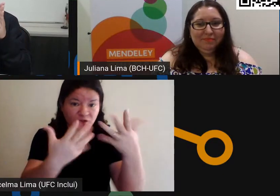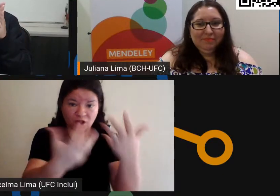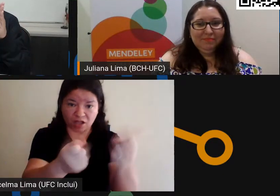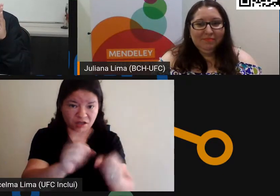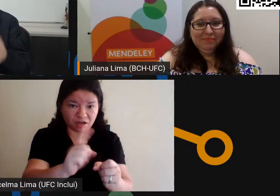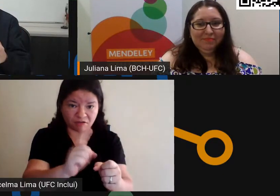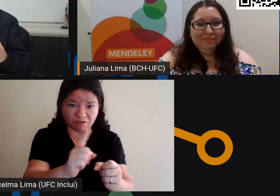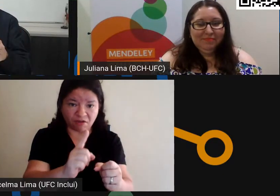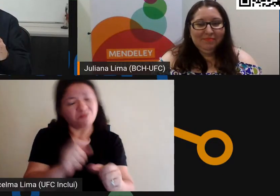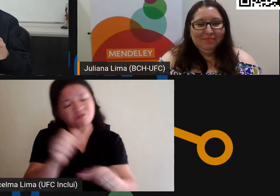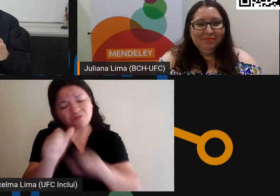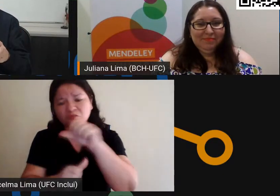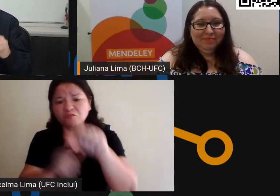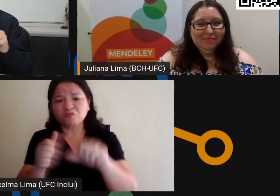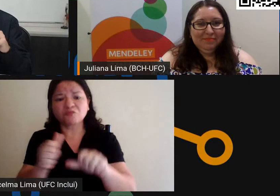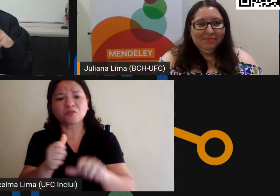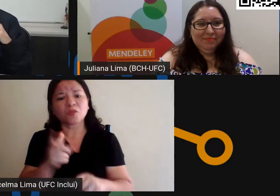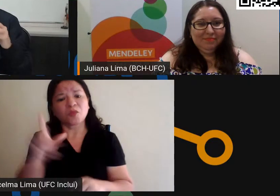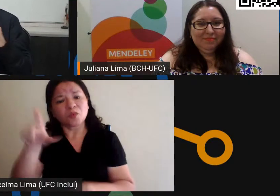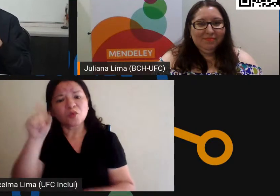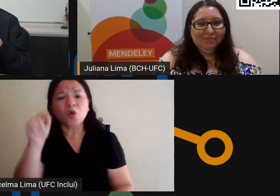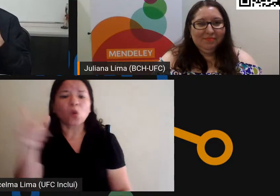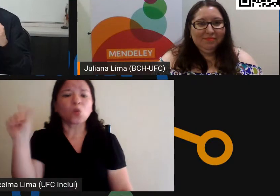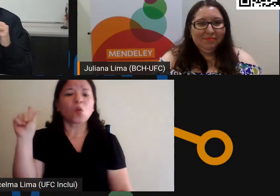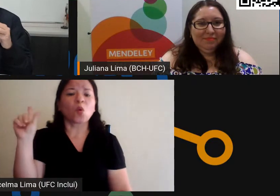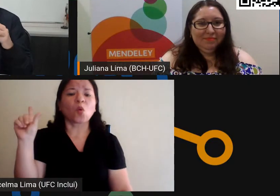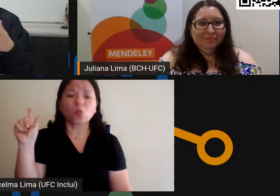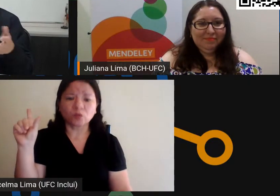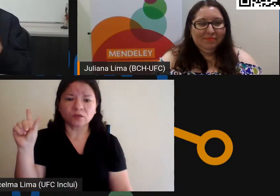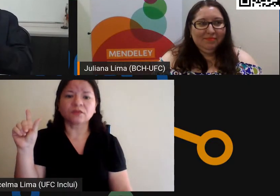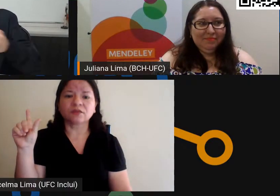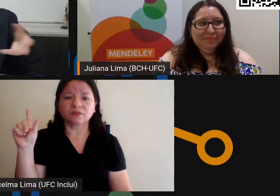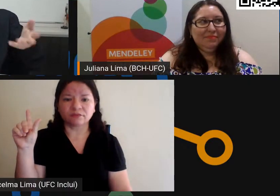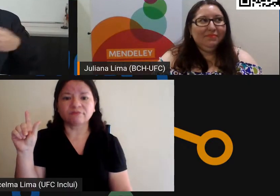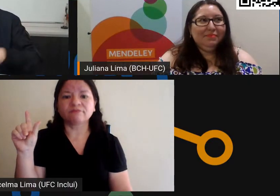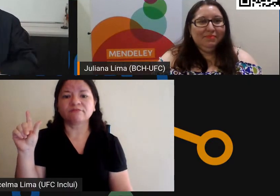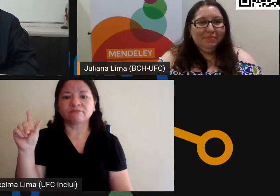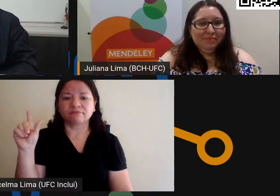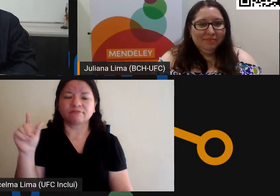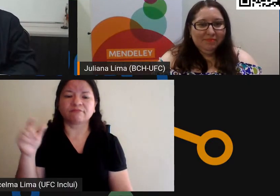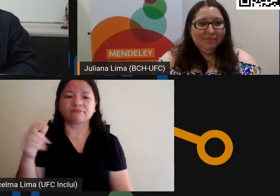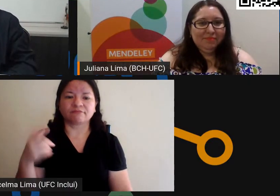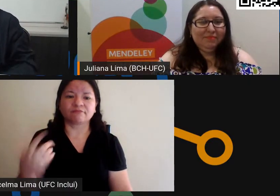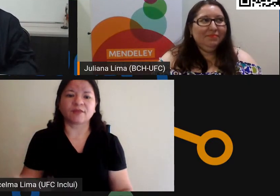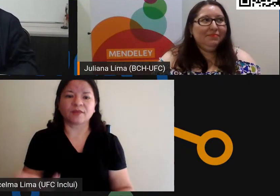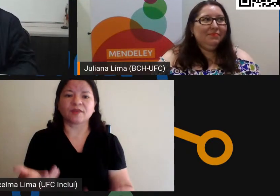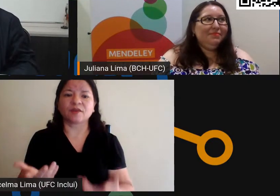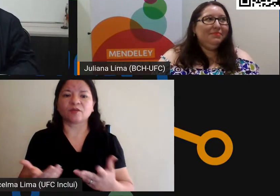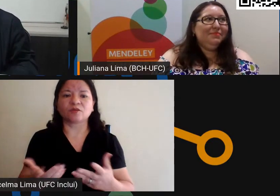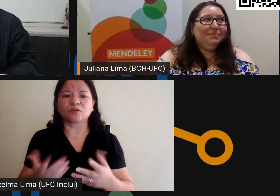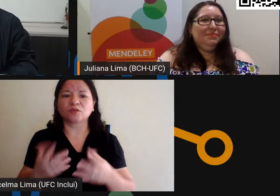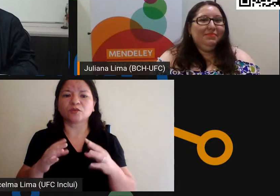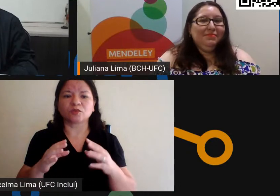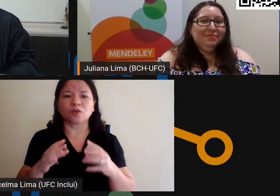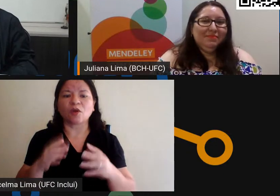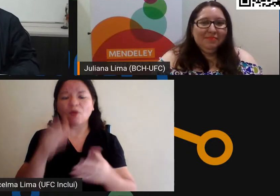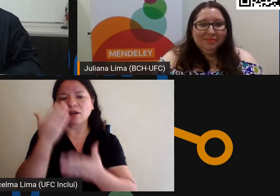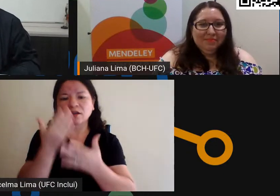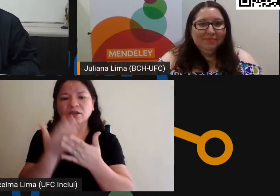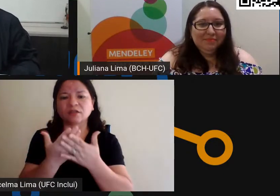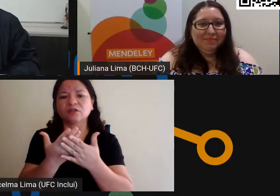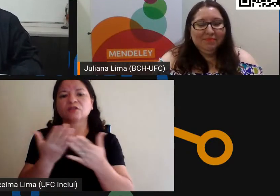que só pegam mais nesse pé. Tem área que põe até a titulação que você tem no nome do autor lá, coisa ridícula, ninguém quer saber